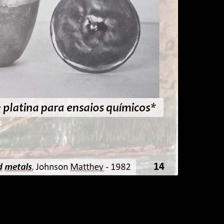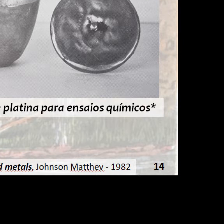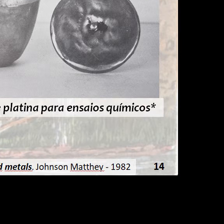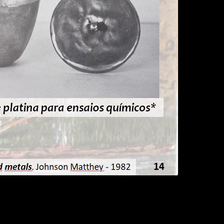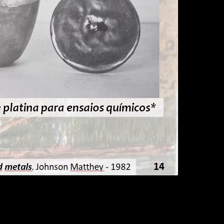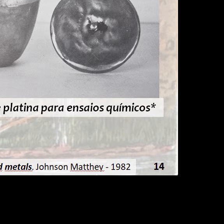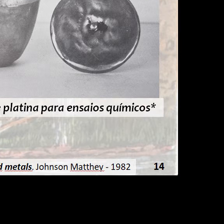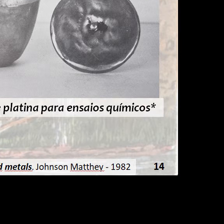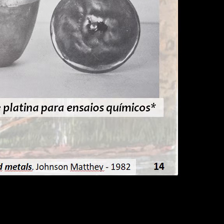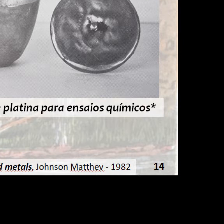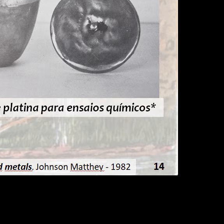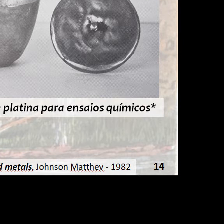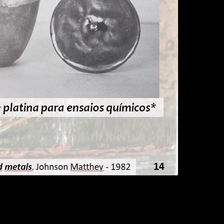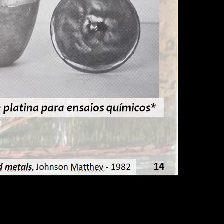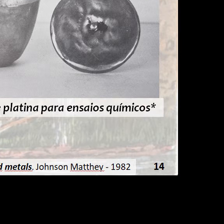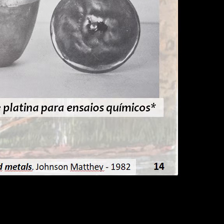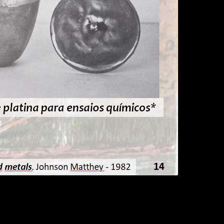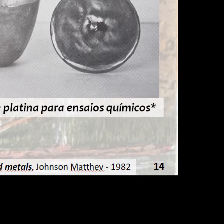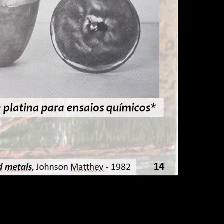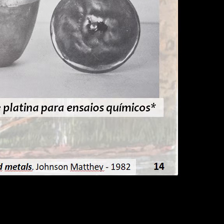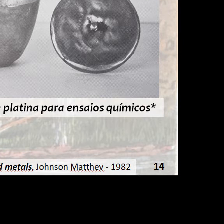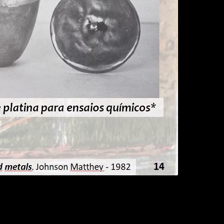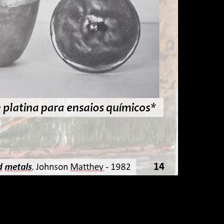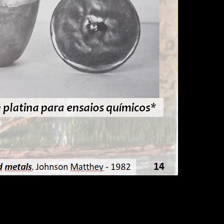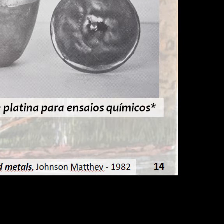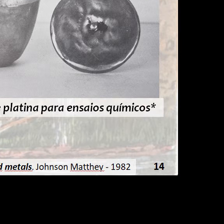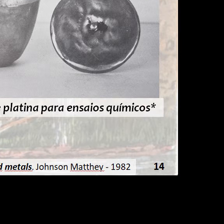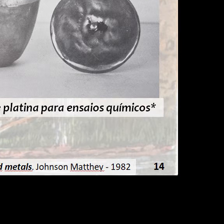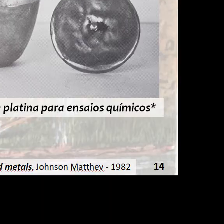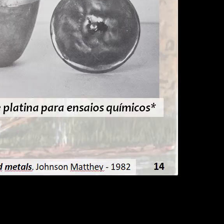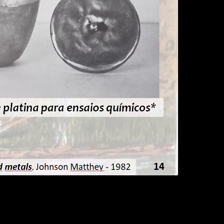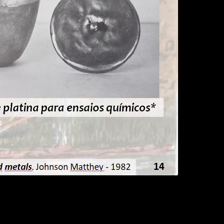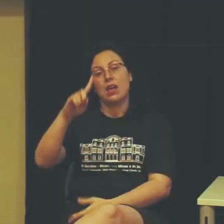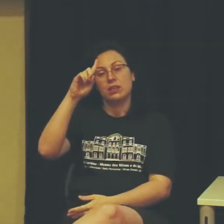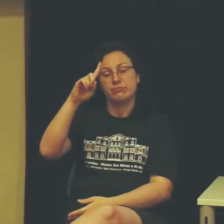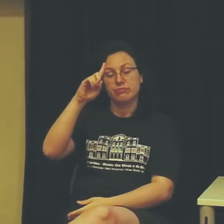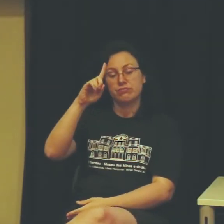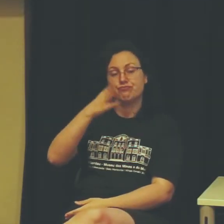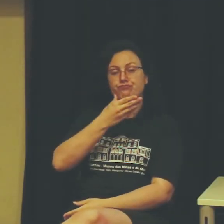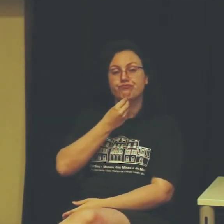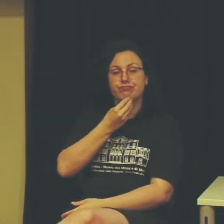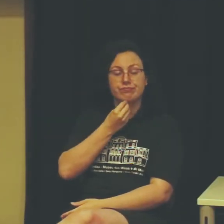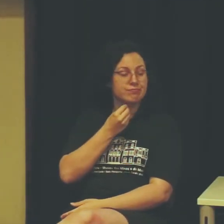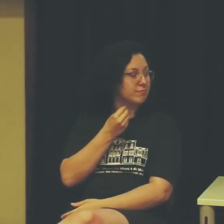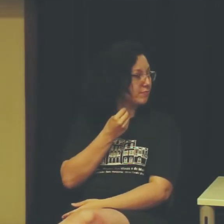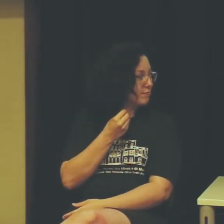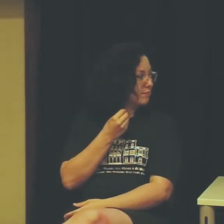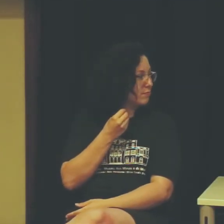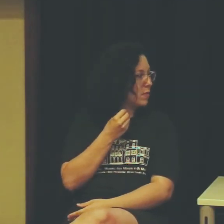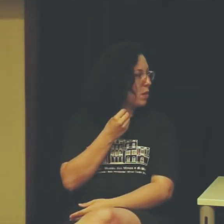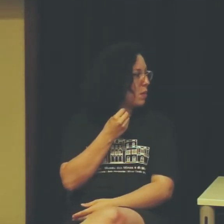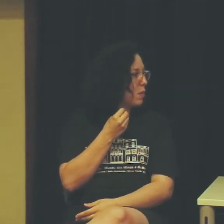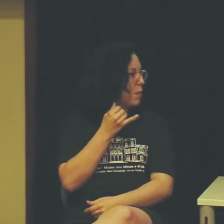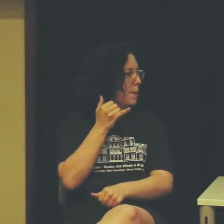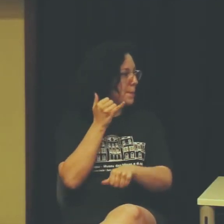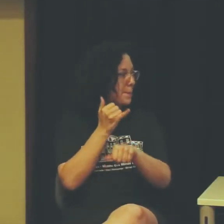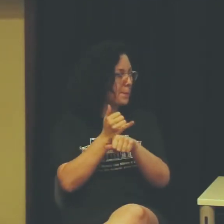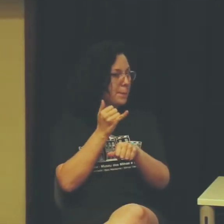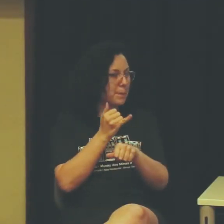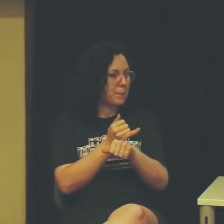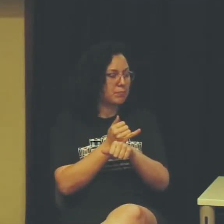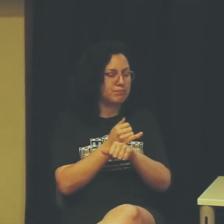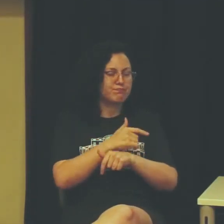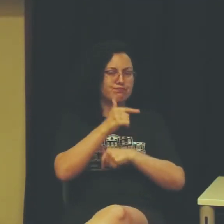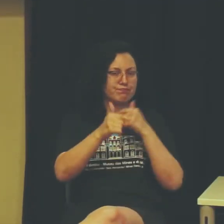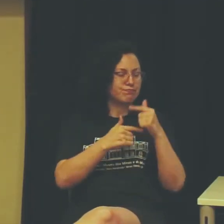mundiais. Né? A descoberta do paládio se deve a esse pesquisador e também um metalúrgico chamado William